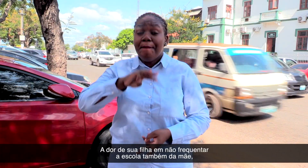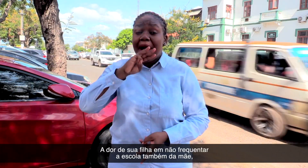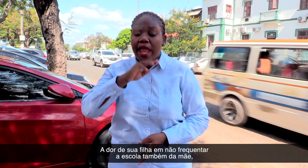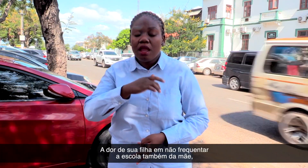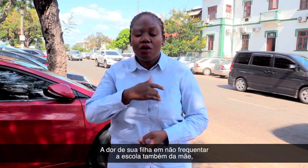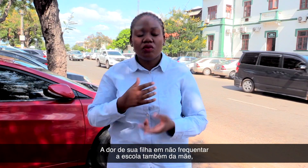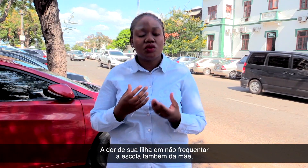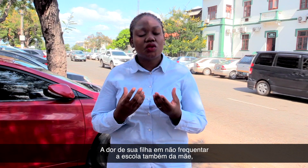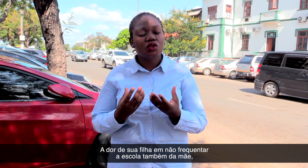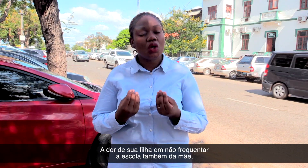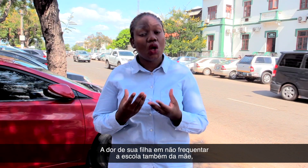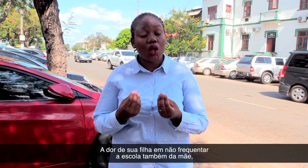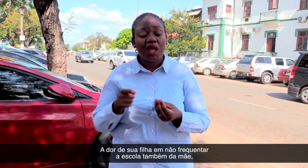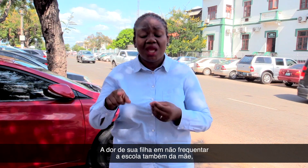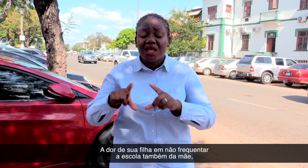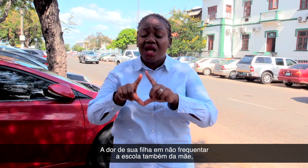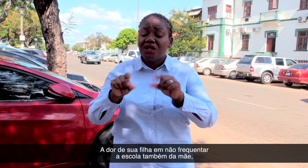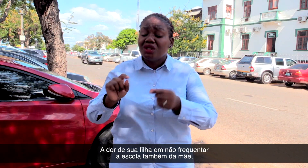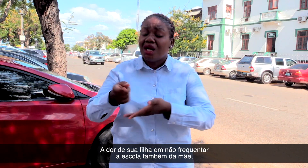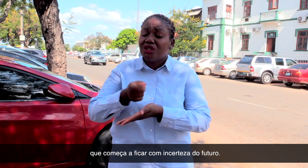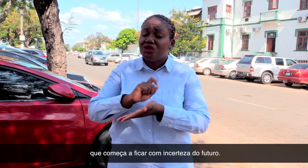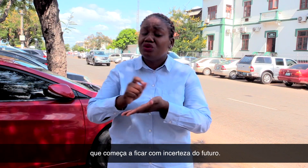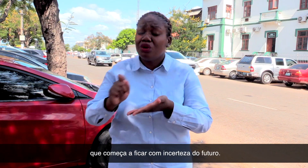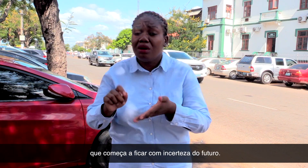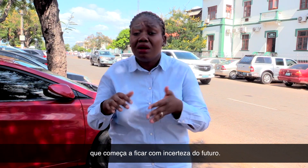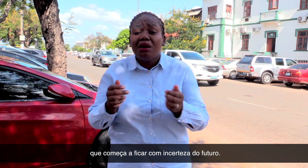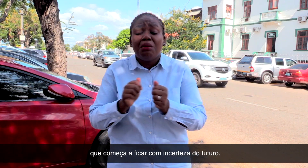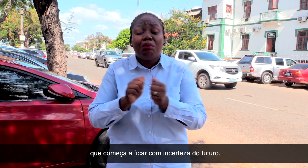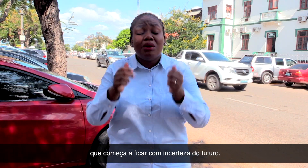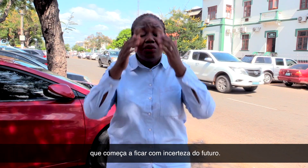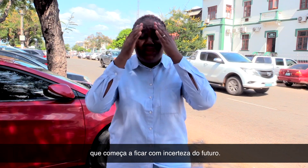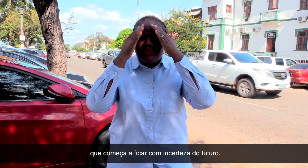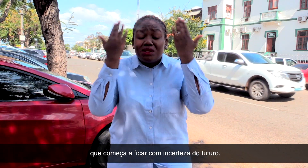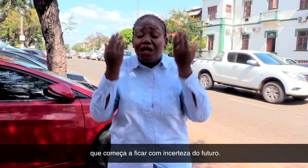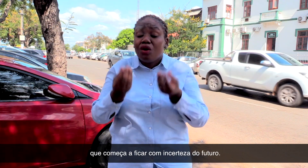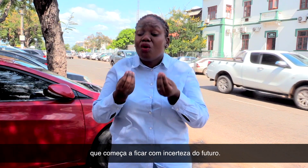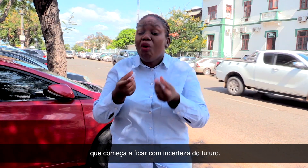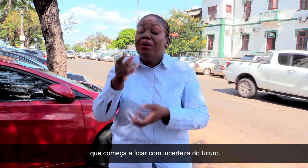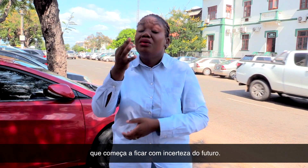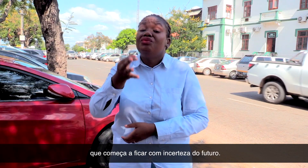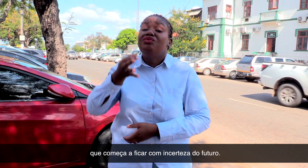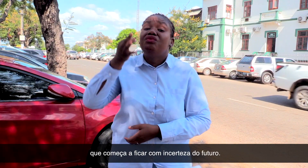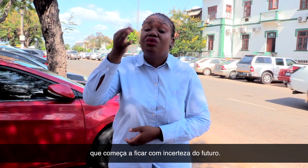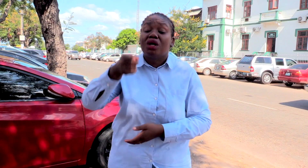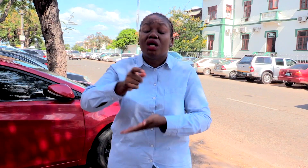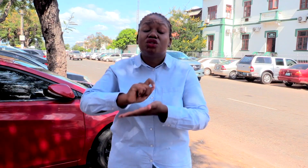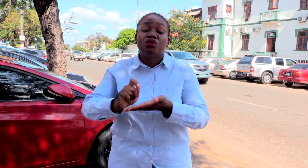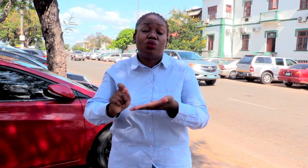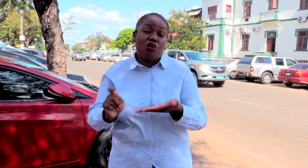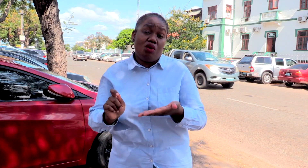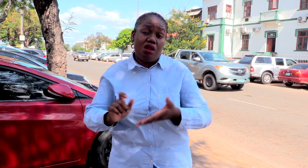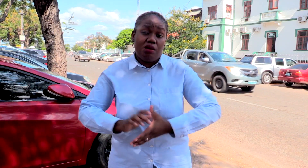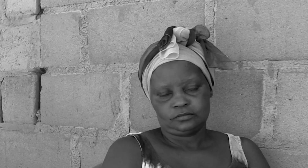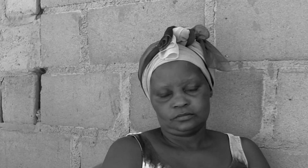A dor de sua filha em não frequentar a escola também é da mãe, que começa a ficar com incerteza do futuro.